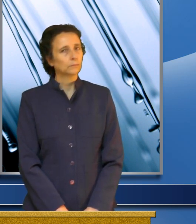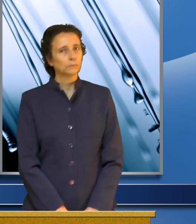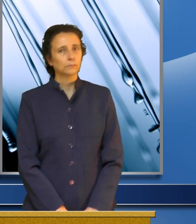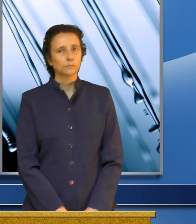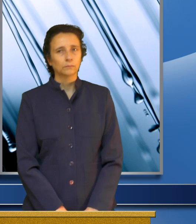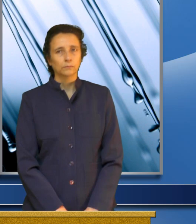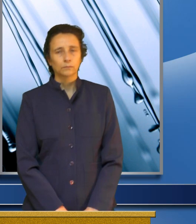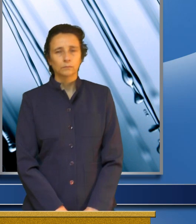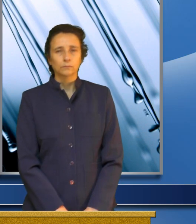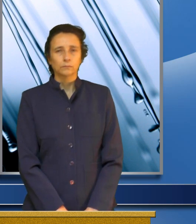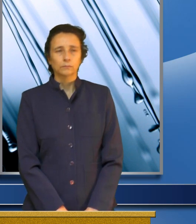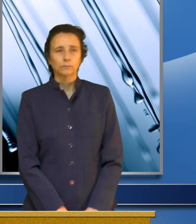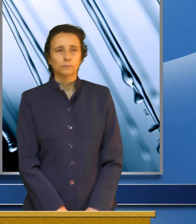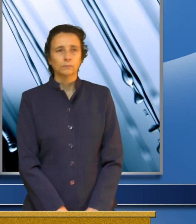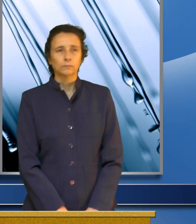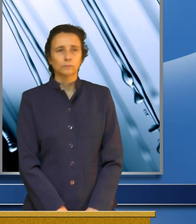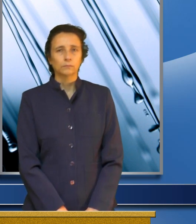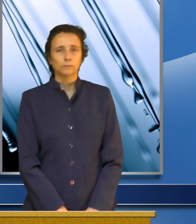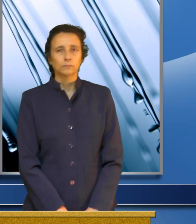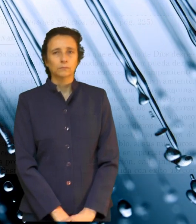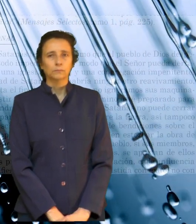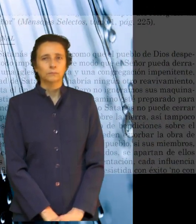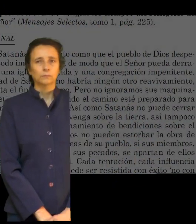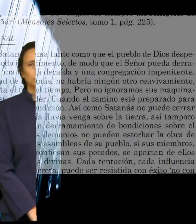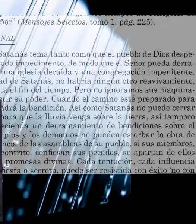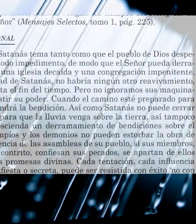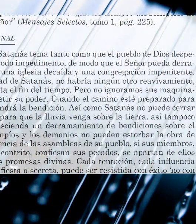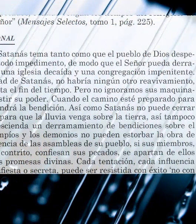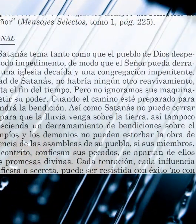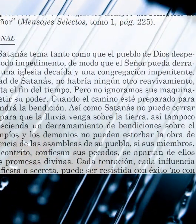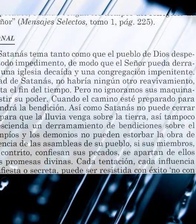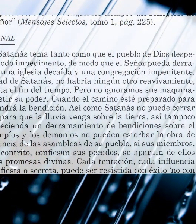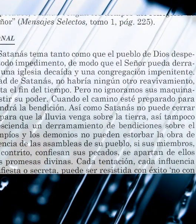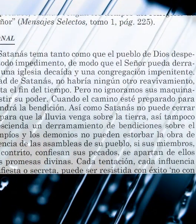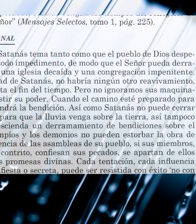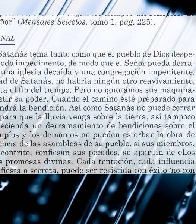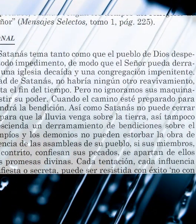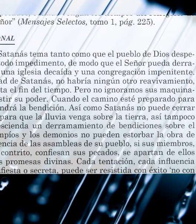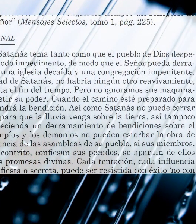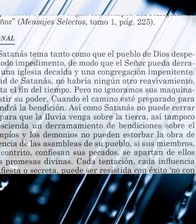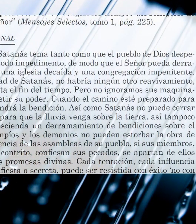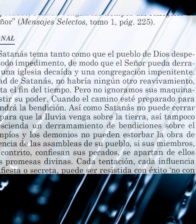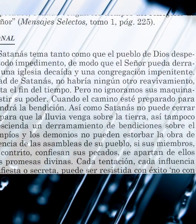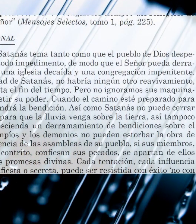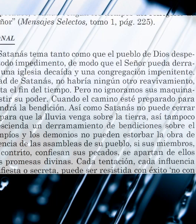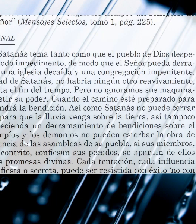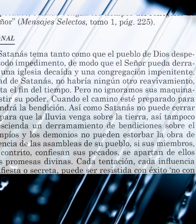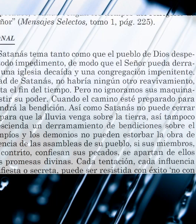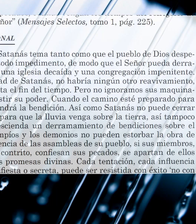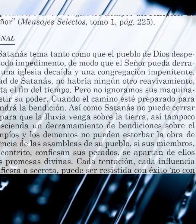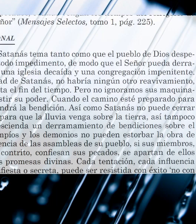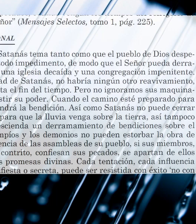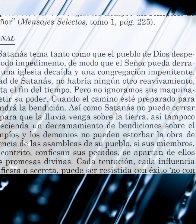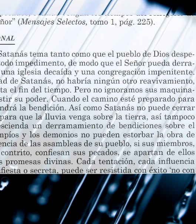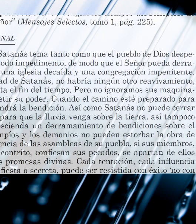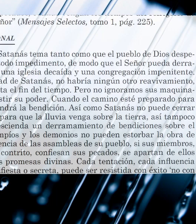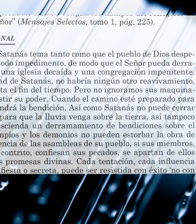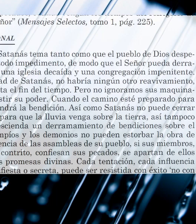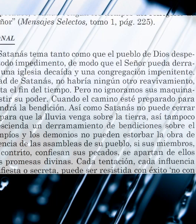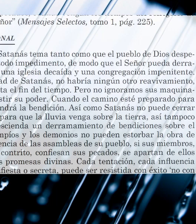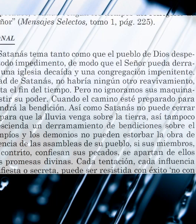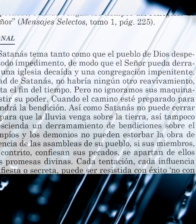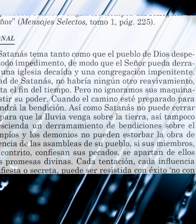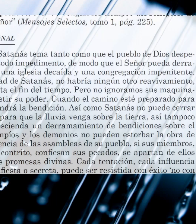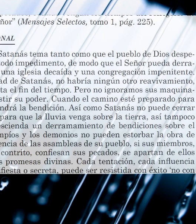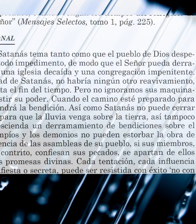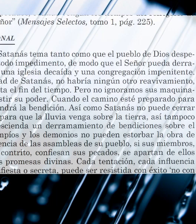considerar ese testimonio que está para estudio personal. Y aquí dice, no hay nada que Satanás